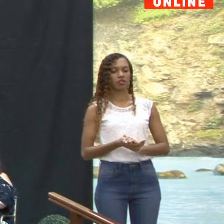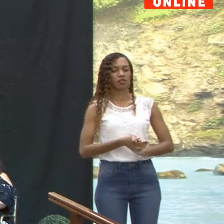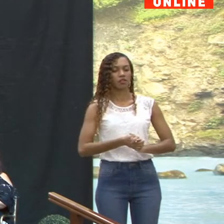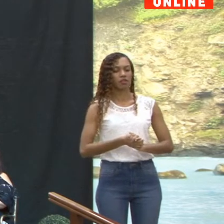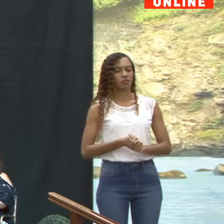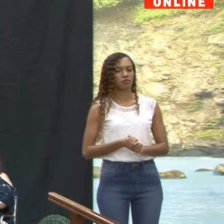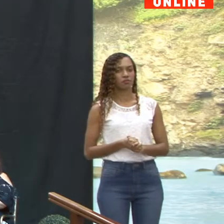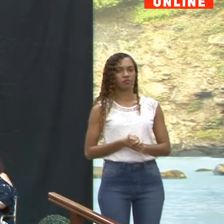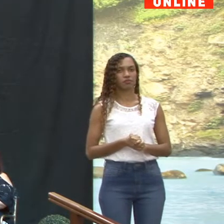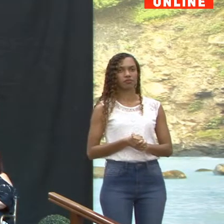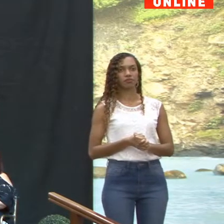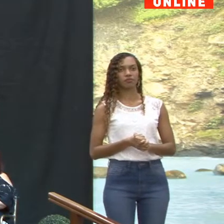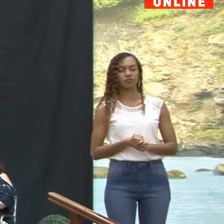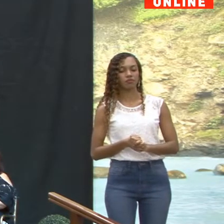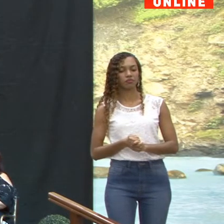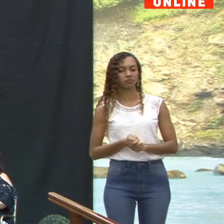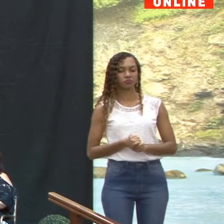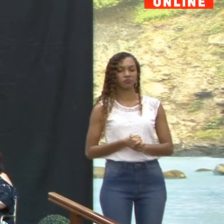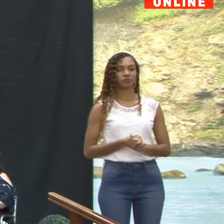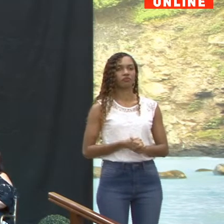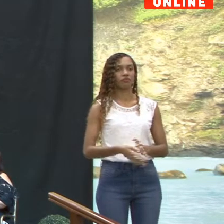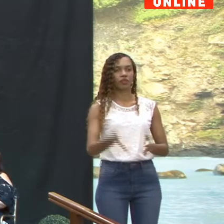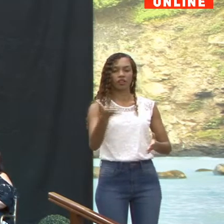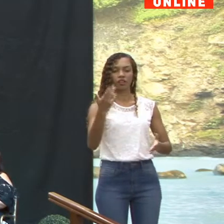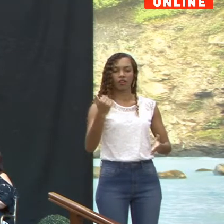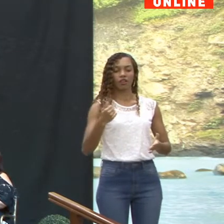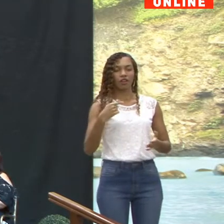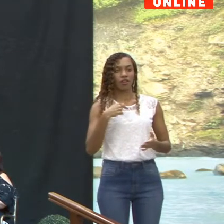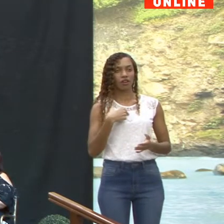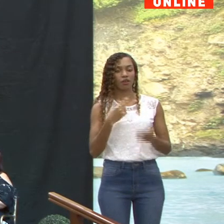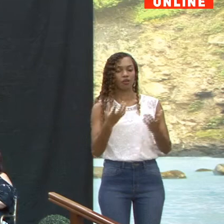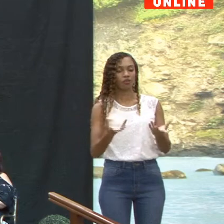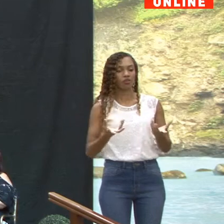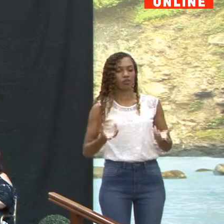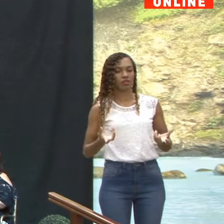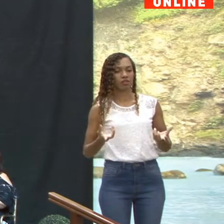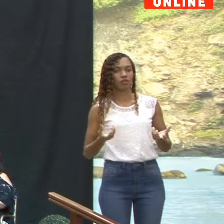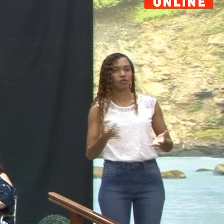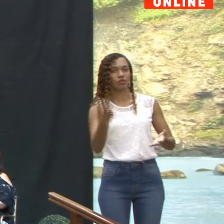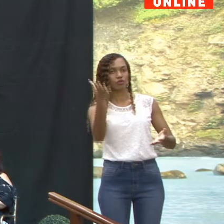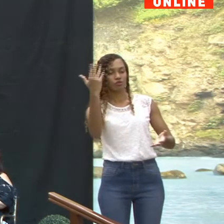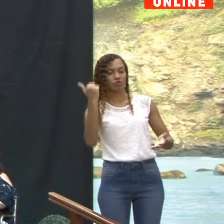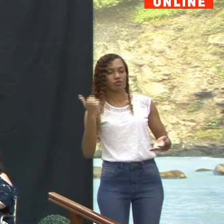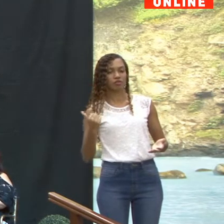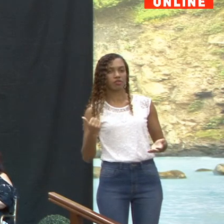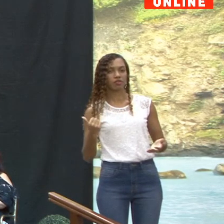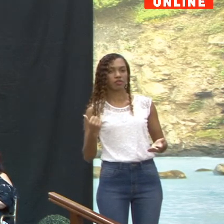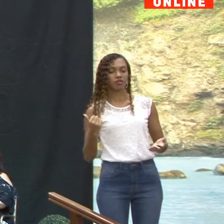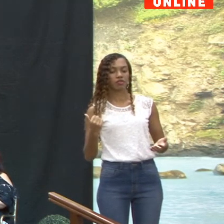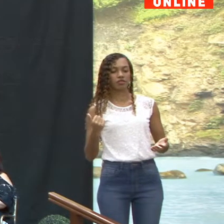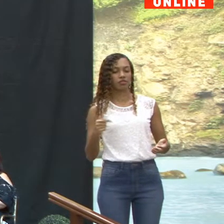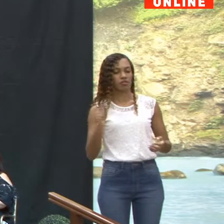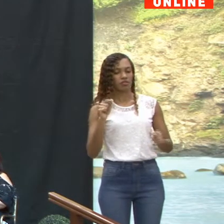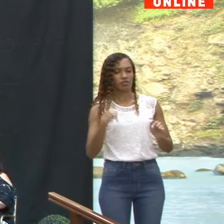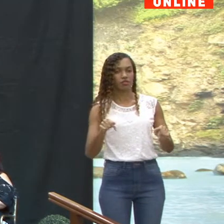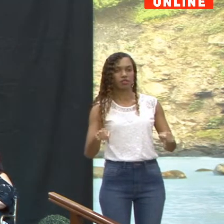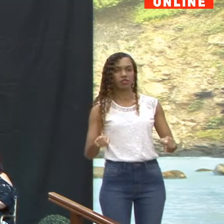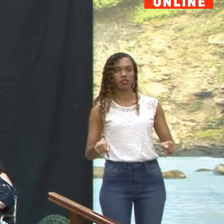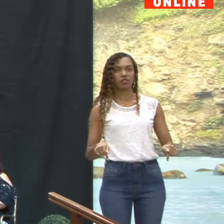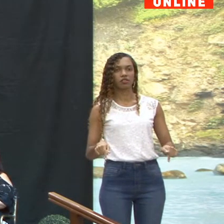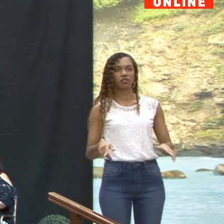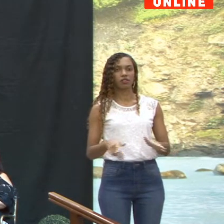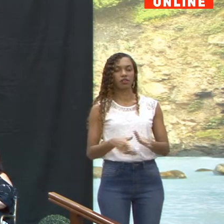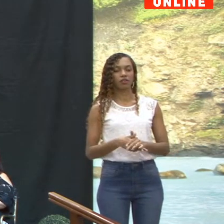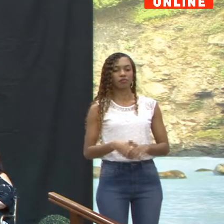te convidar, te convocar para essa batalha, que muitas das vezes é difícil. Teus filhos não têm o mesmo entendimento que você, não têm